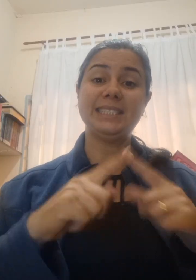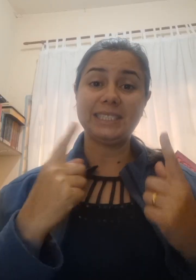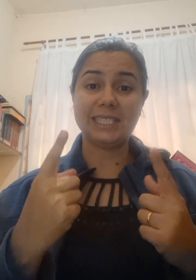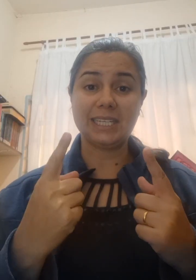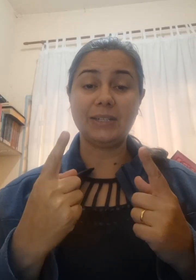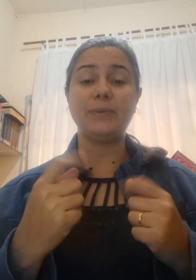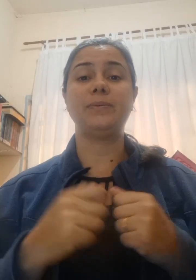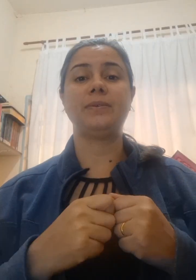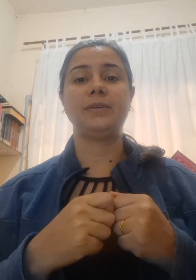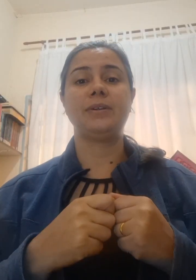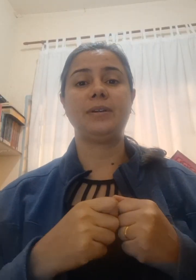Então,